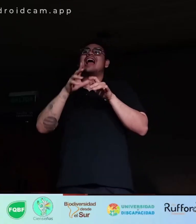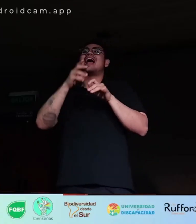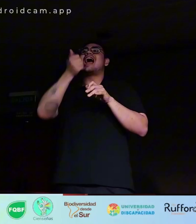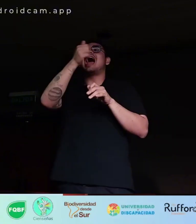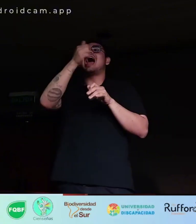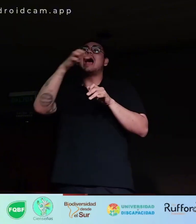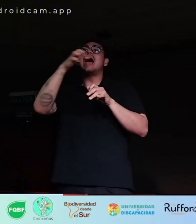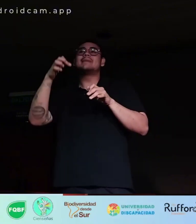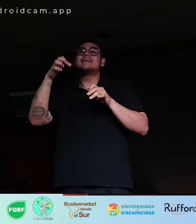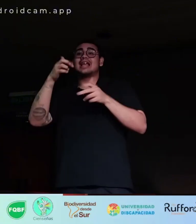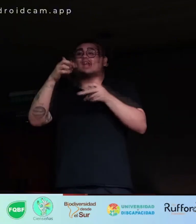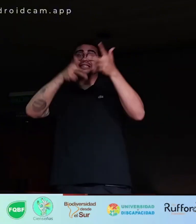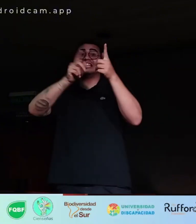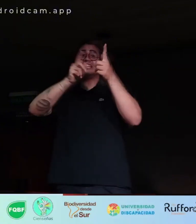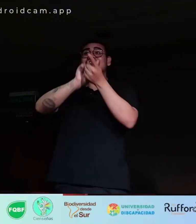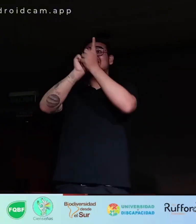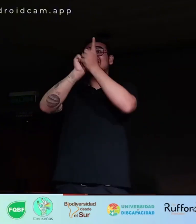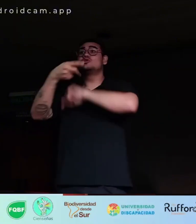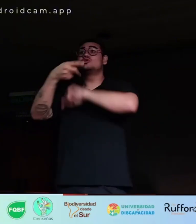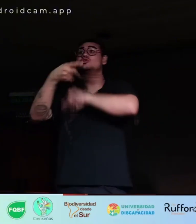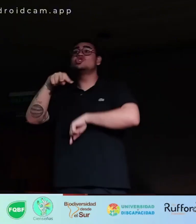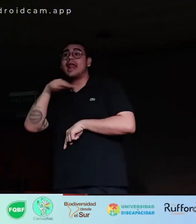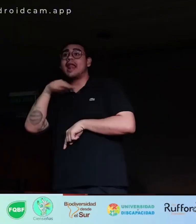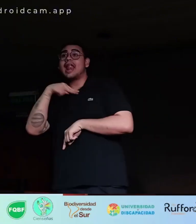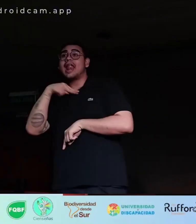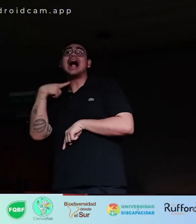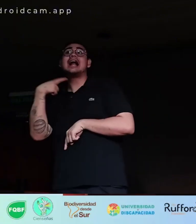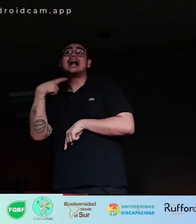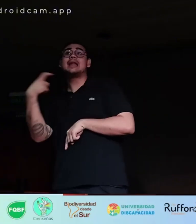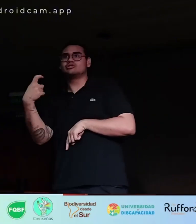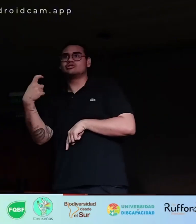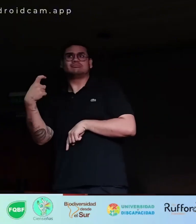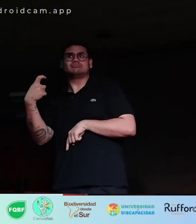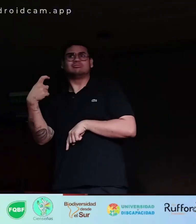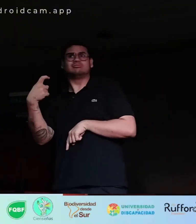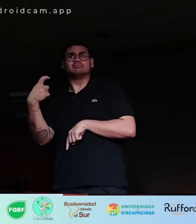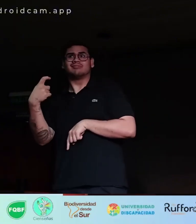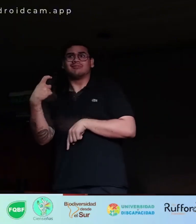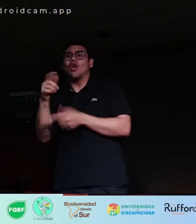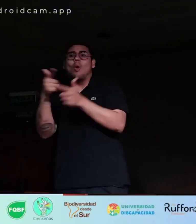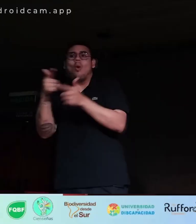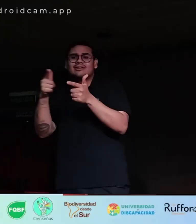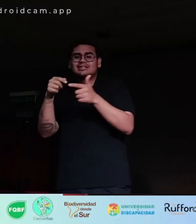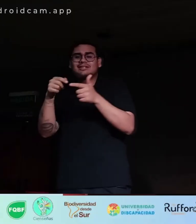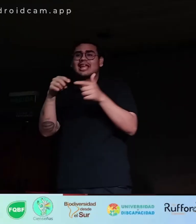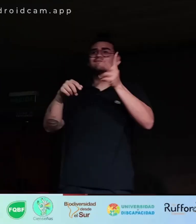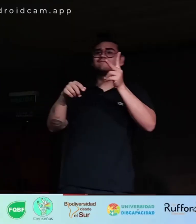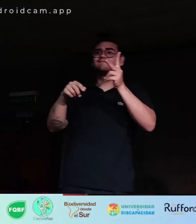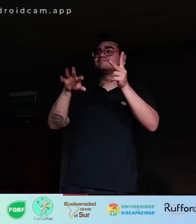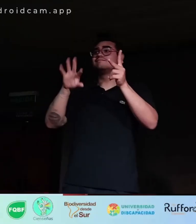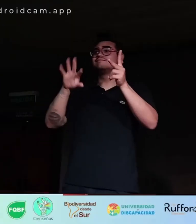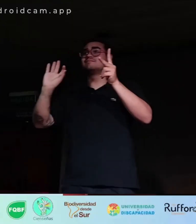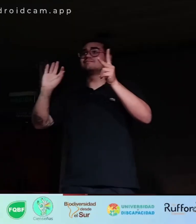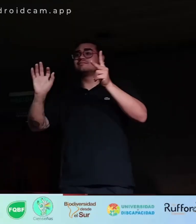traduciendo las señas. De hecho, Google iba a sacar una versión para señas